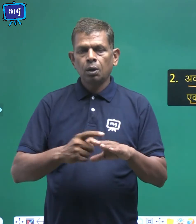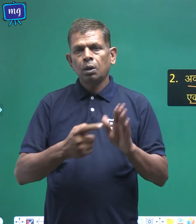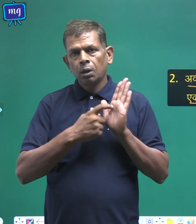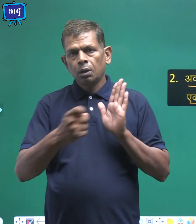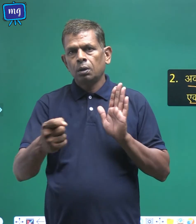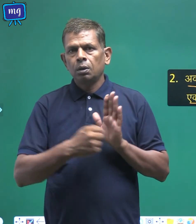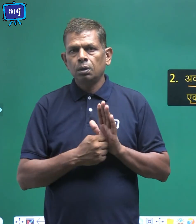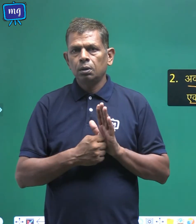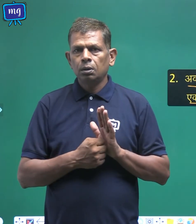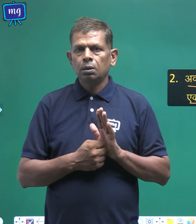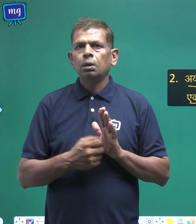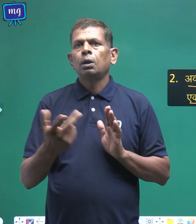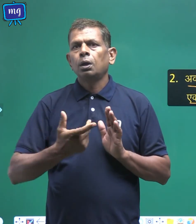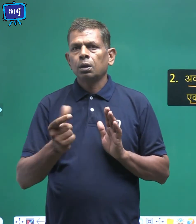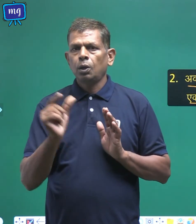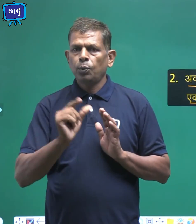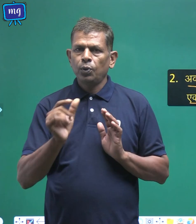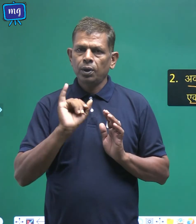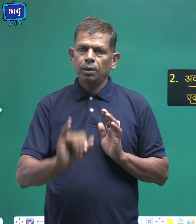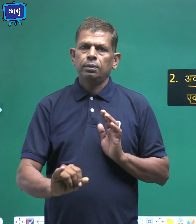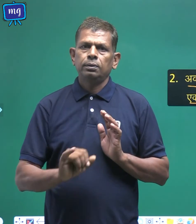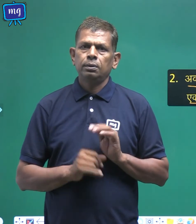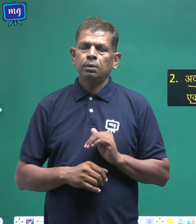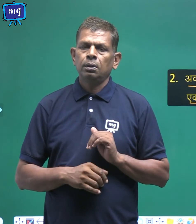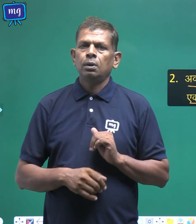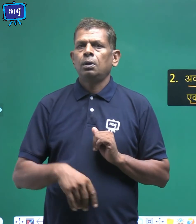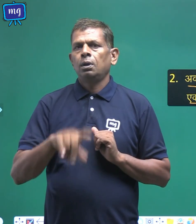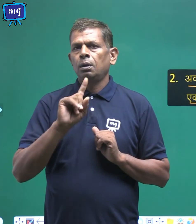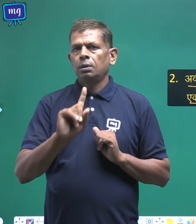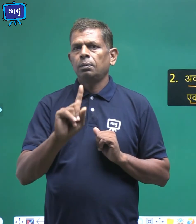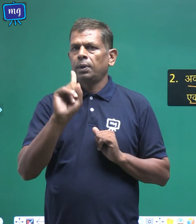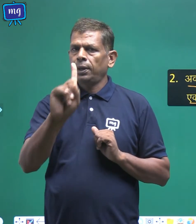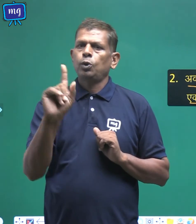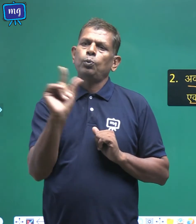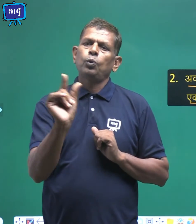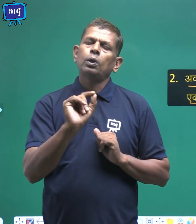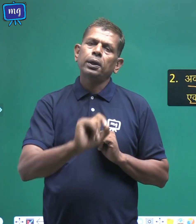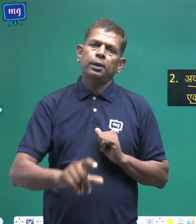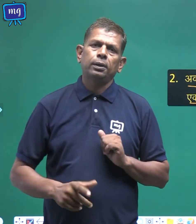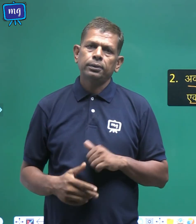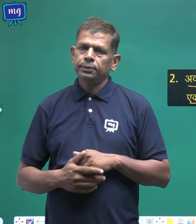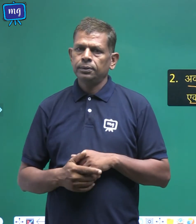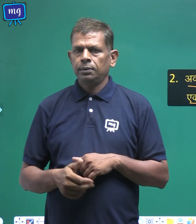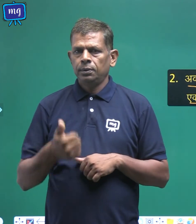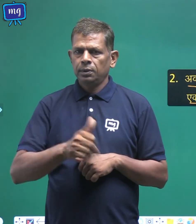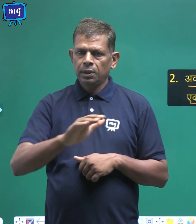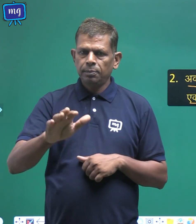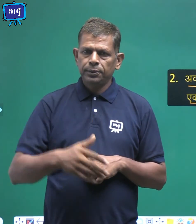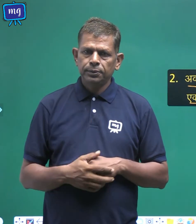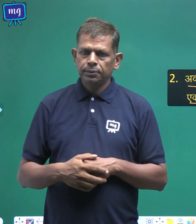का क्या उपयोग है। कम से कम एक उपयोग लिखना। ठीक है